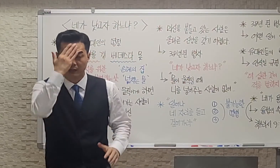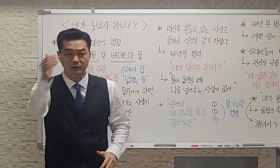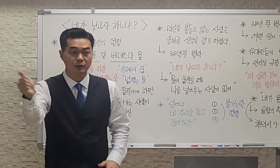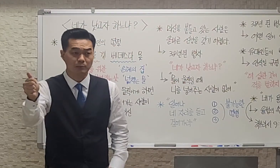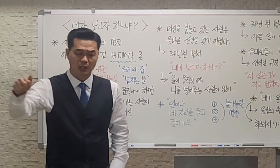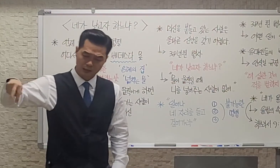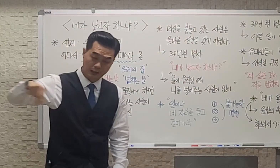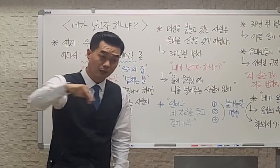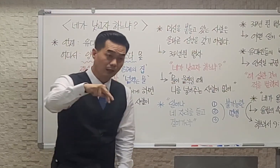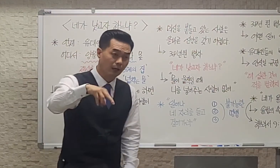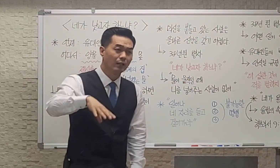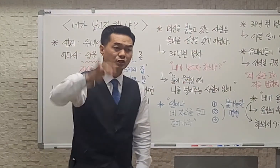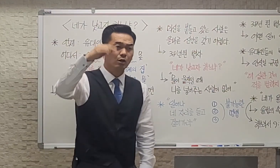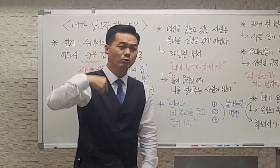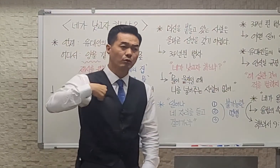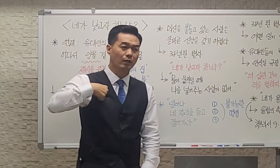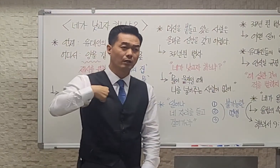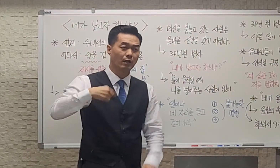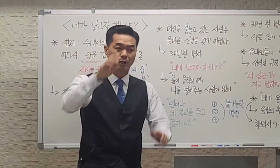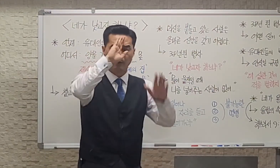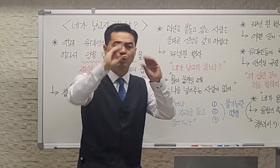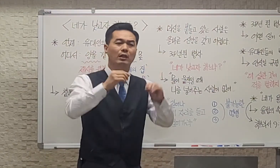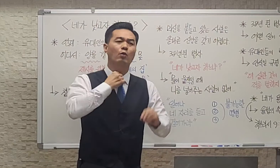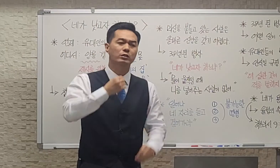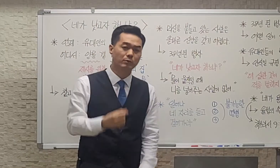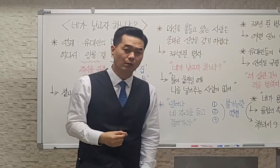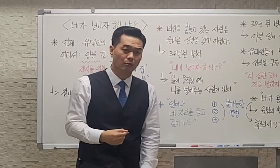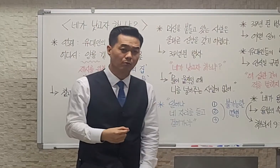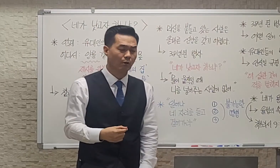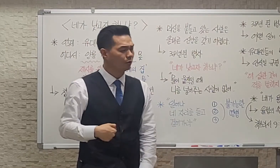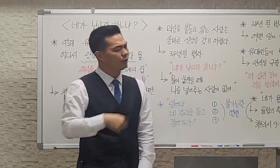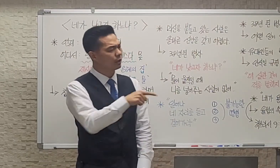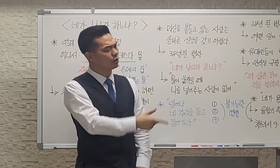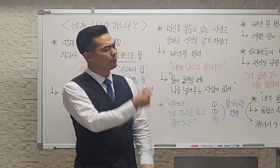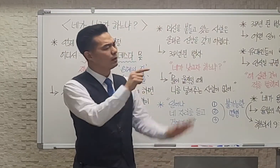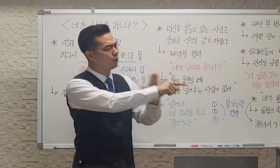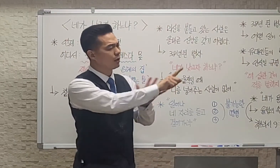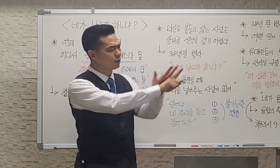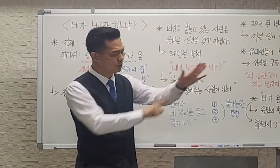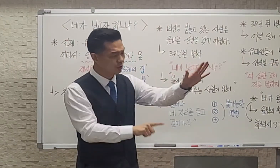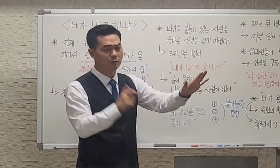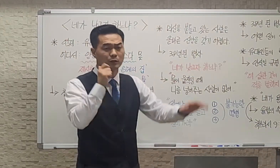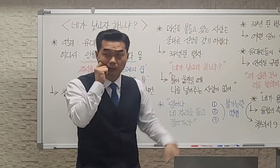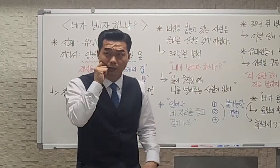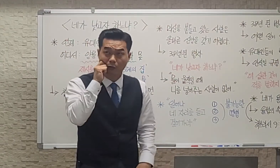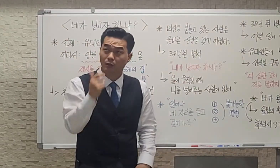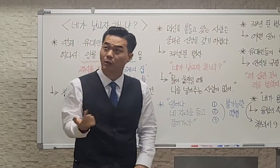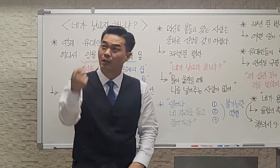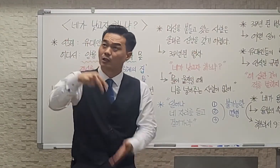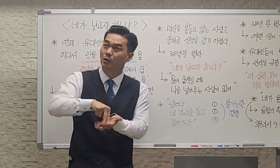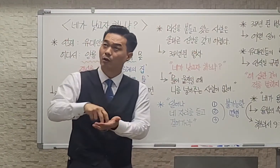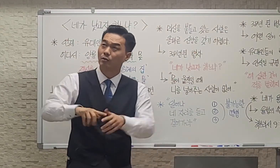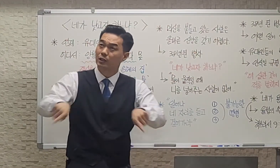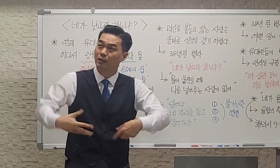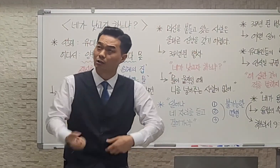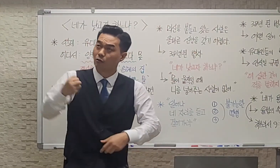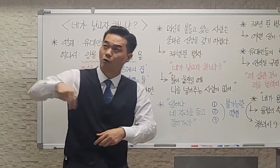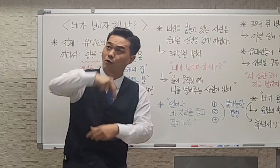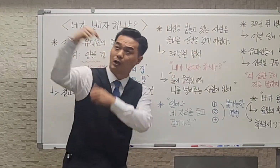낯선 남자가 지나가다가 처음으로 나한테 병 낫고 싶냐고. 근데 내가 저기 빨리 못 가서 뒤져서 못 한다고 그랬더니 일어나서 자리를 들고